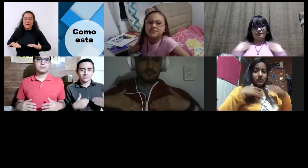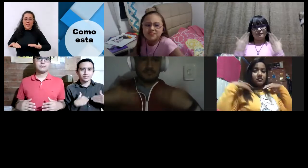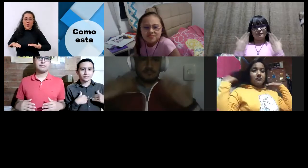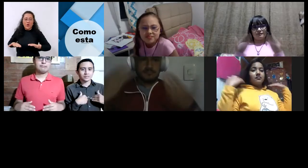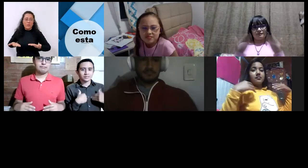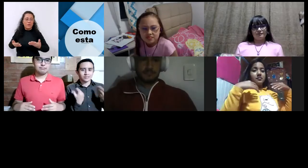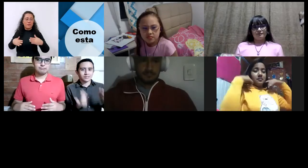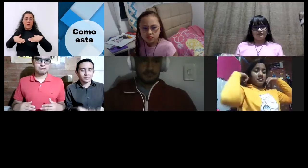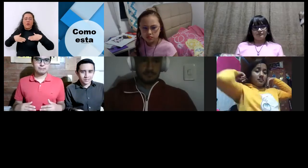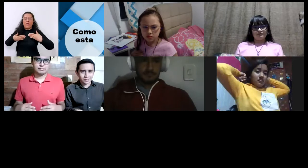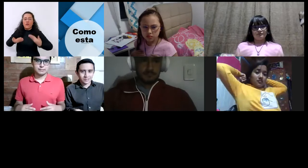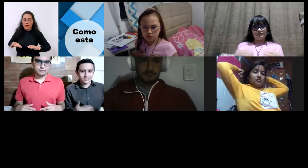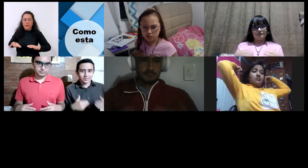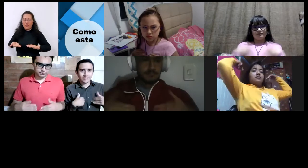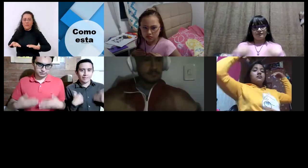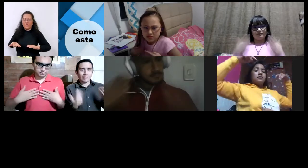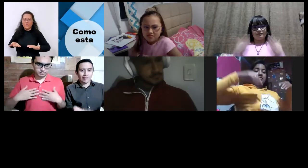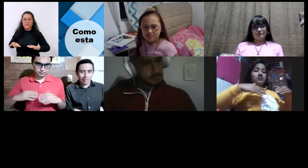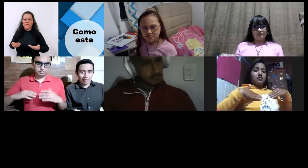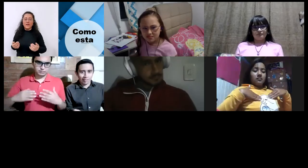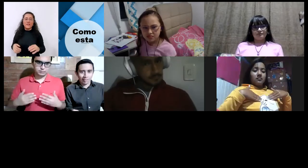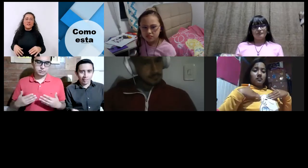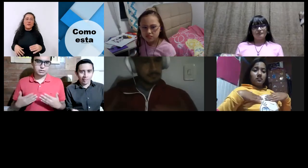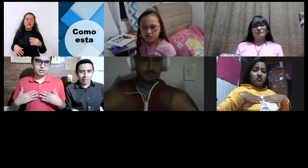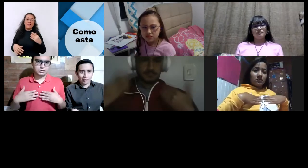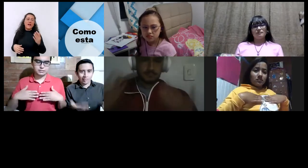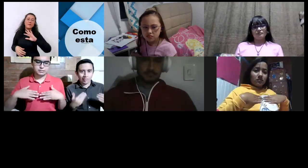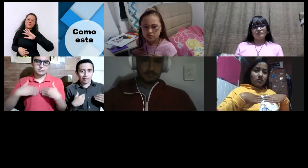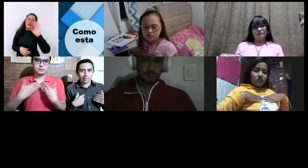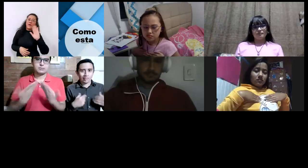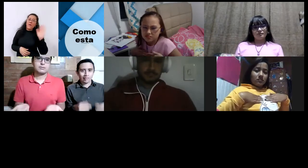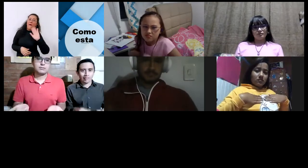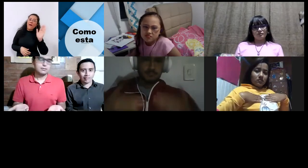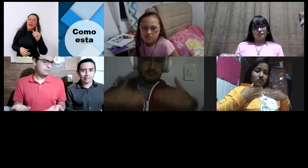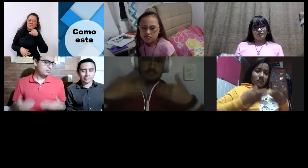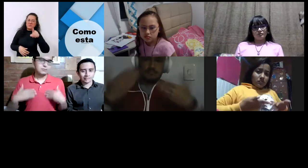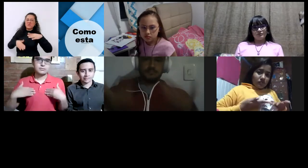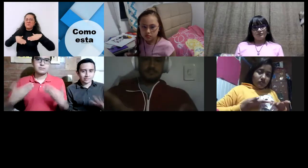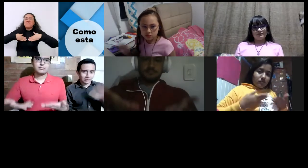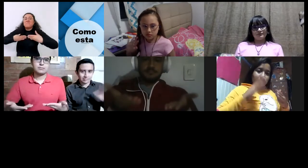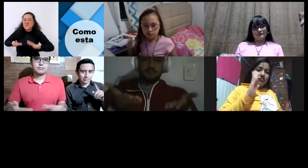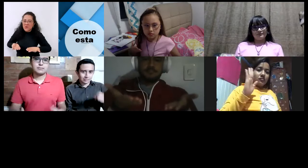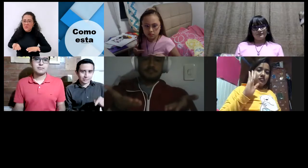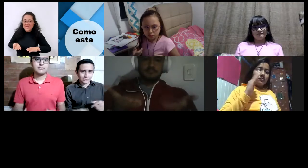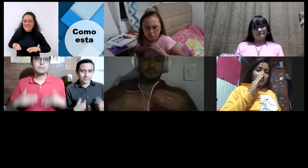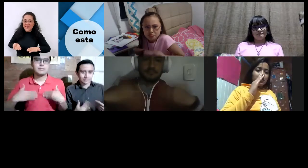de cómo. ¿Cómo? Entonces cuando hablamos, saludamos. Hola, tú. ¿Cómo